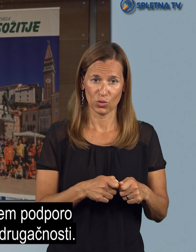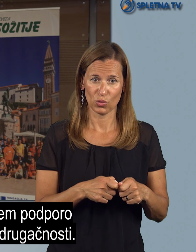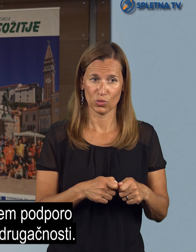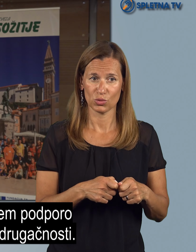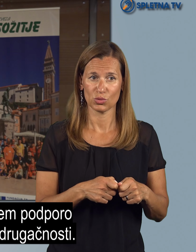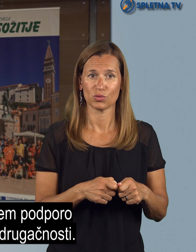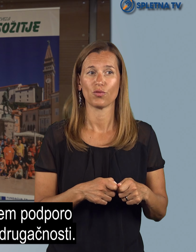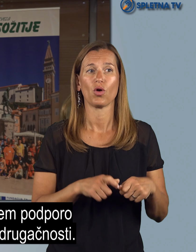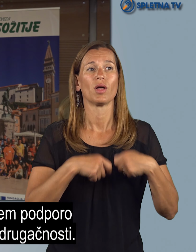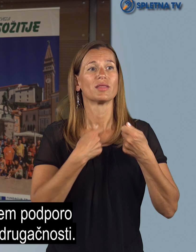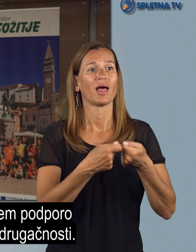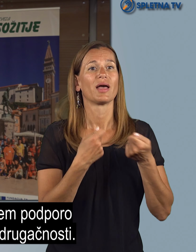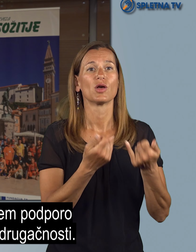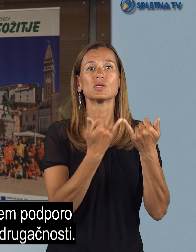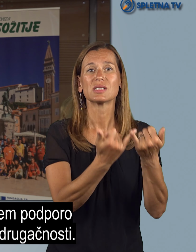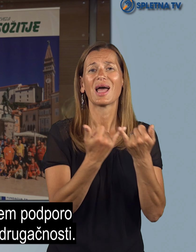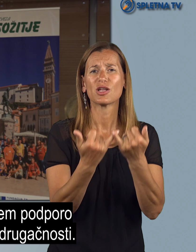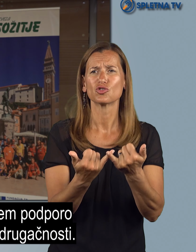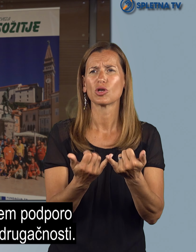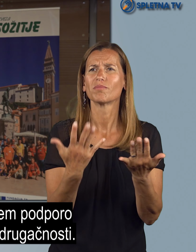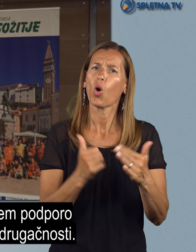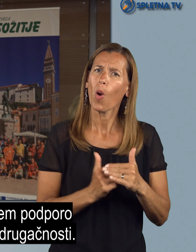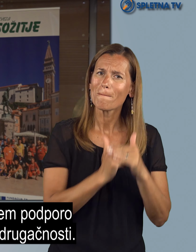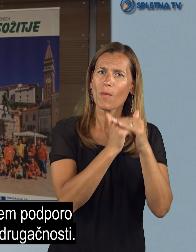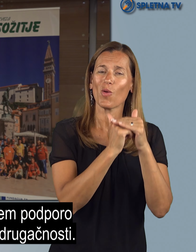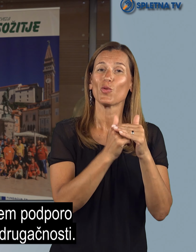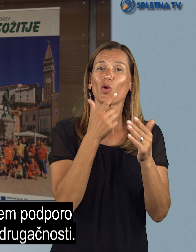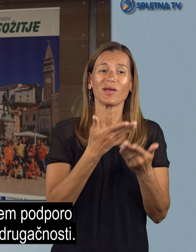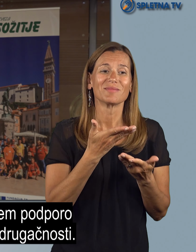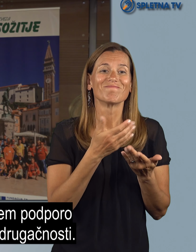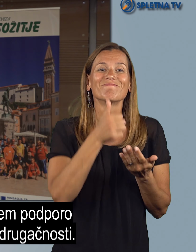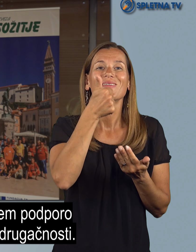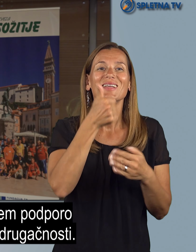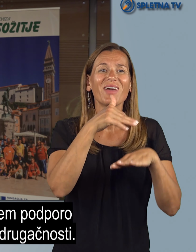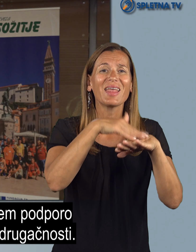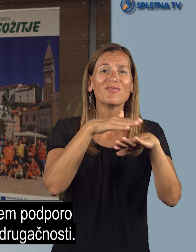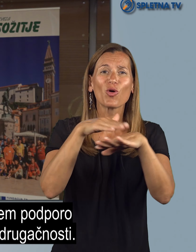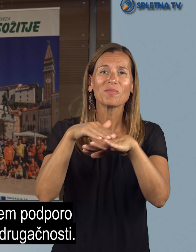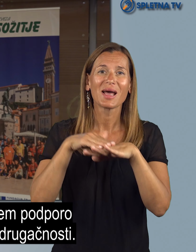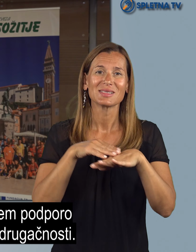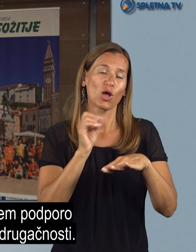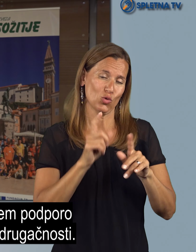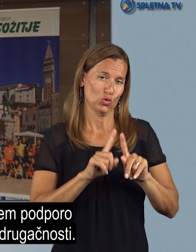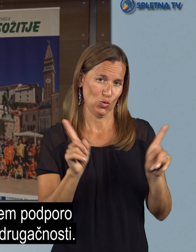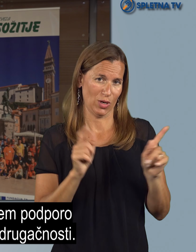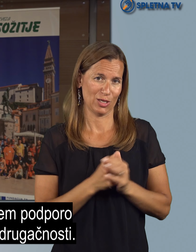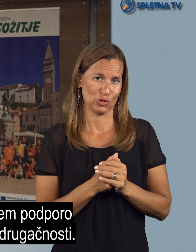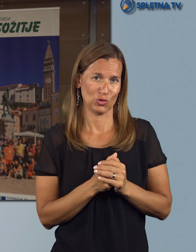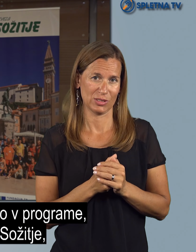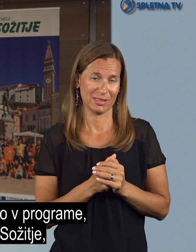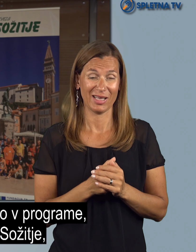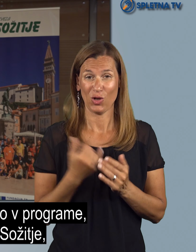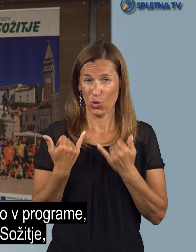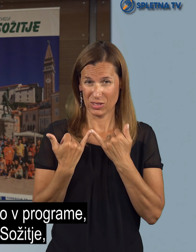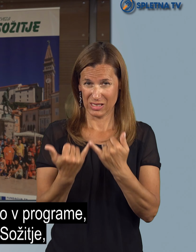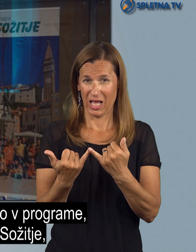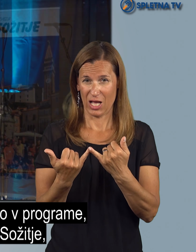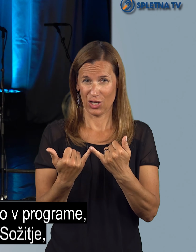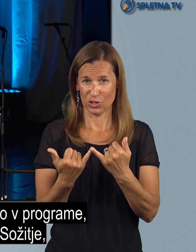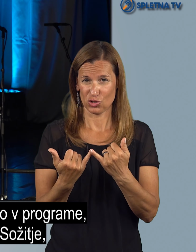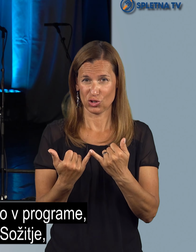Društva pač dajejo staršem neko oporo in prve informacije o drugačnosti. Ko